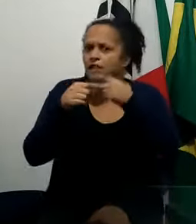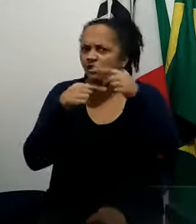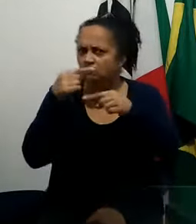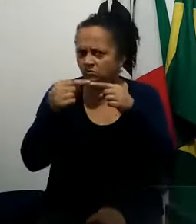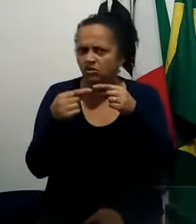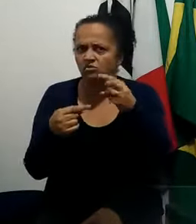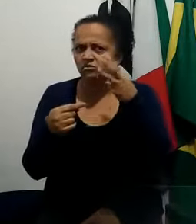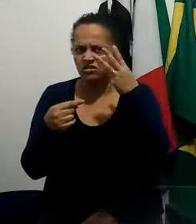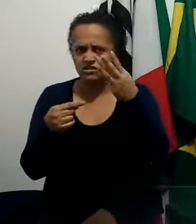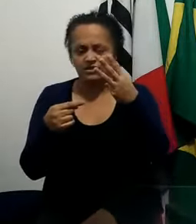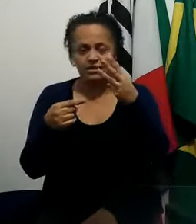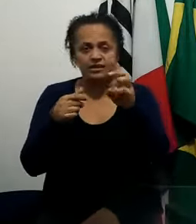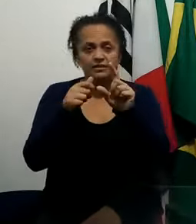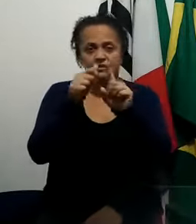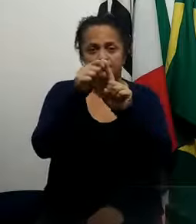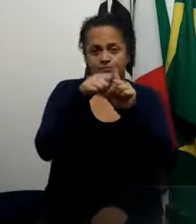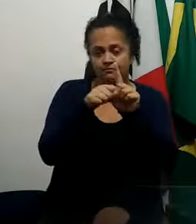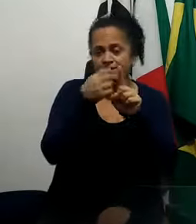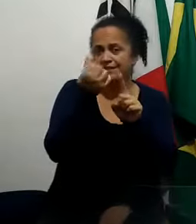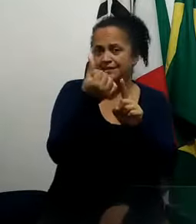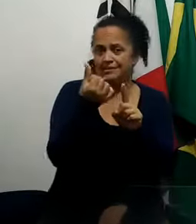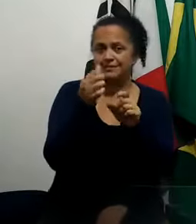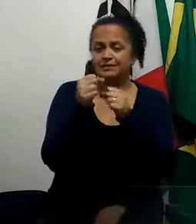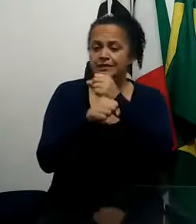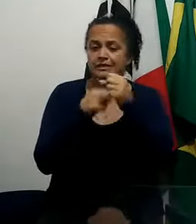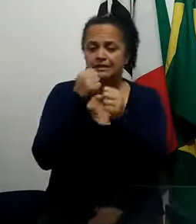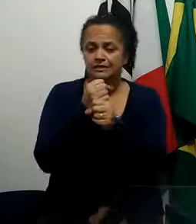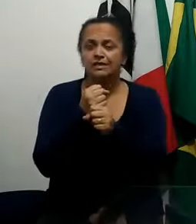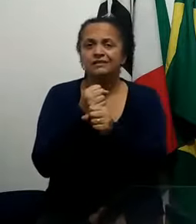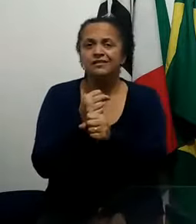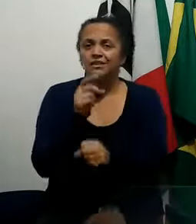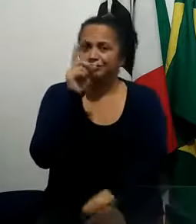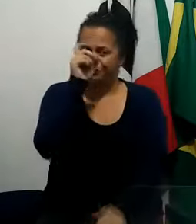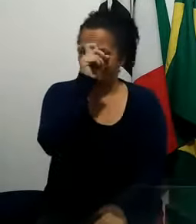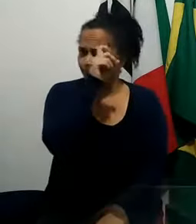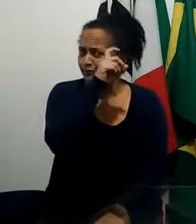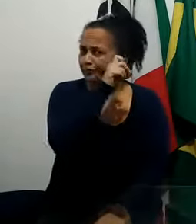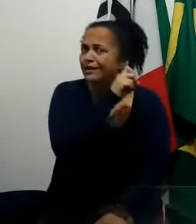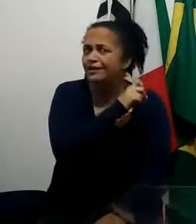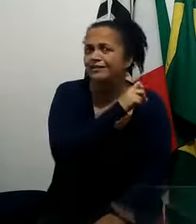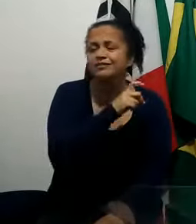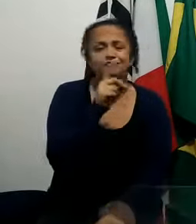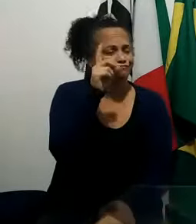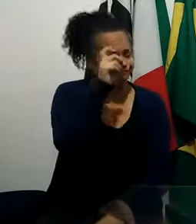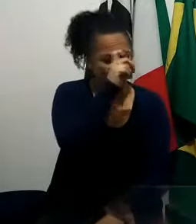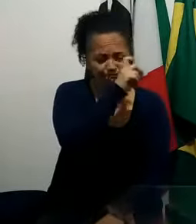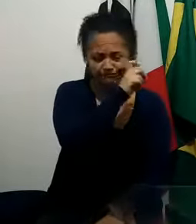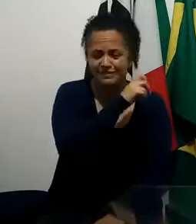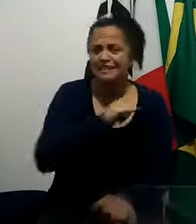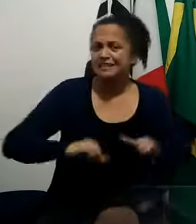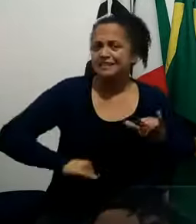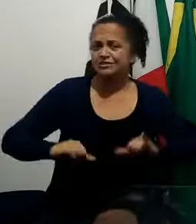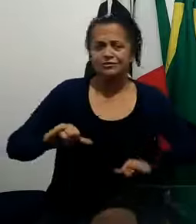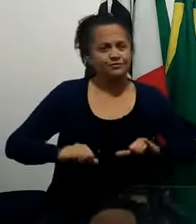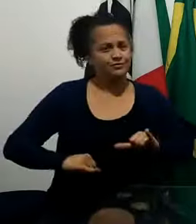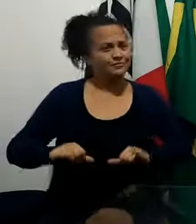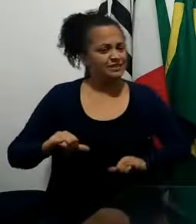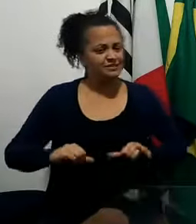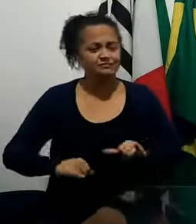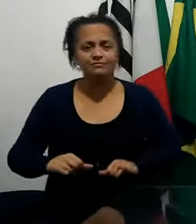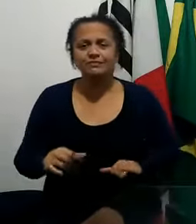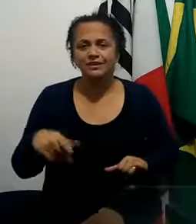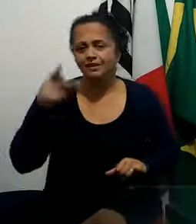meio, vai ser um período terrível, terrível de sofrimentos e tribulações para todos